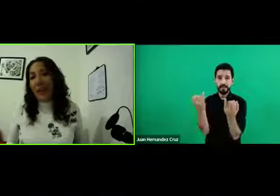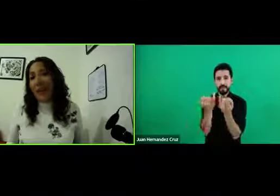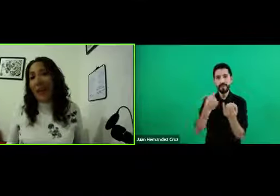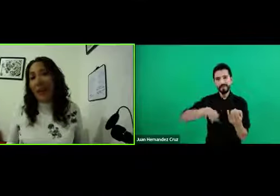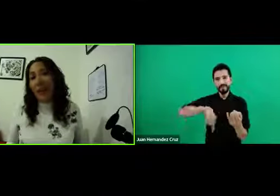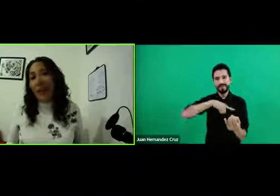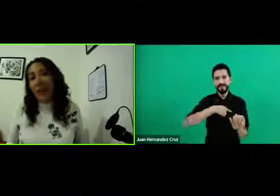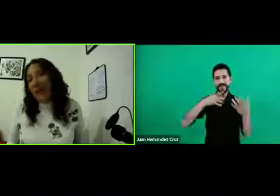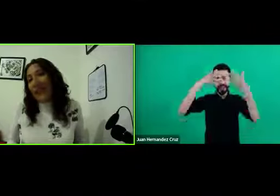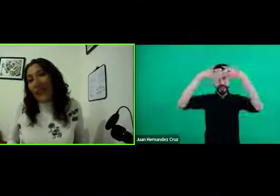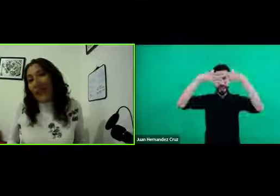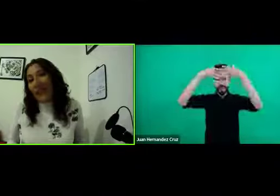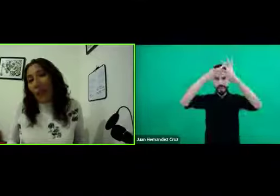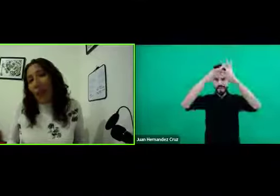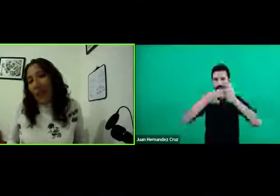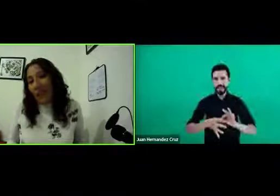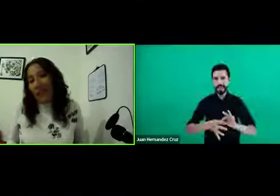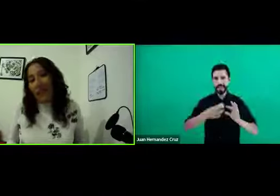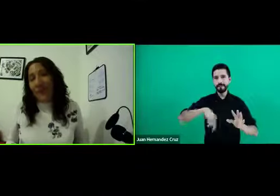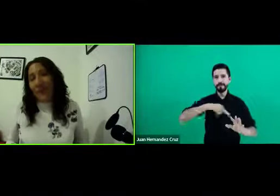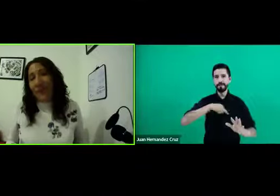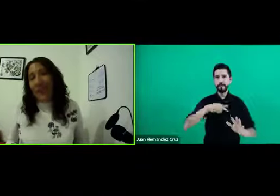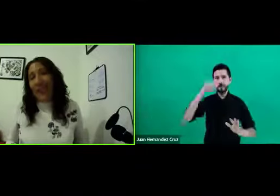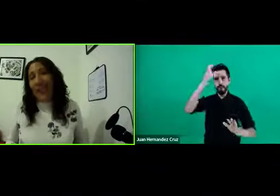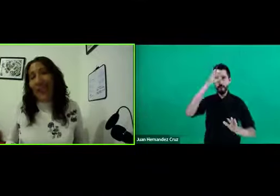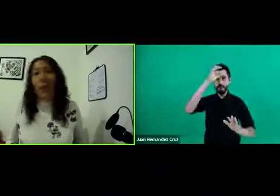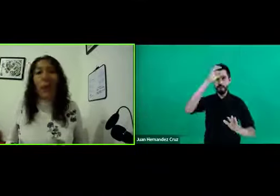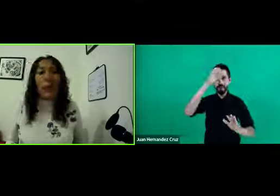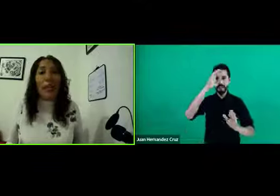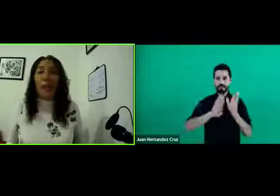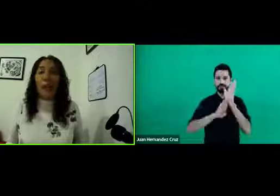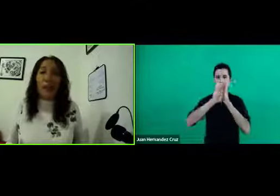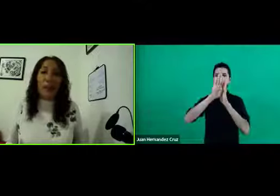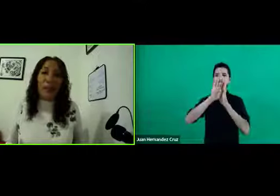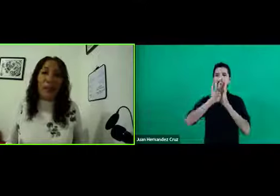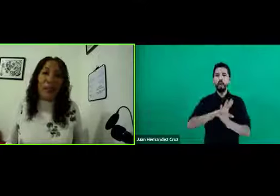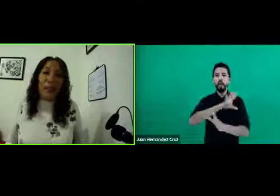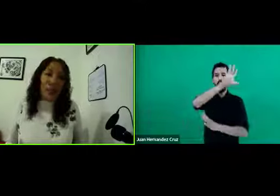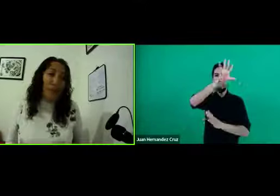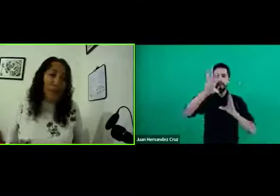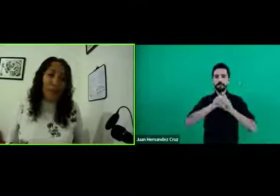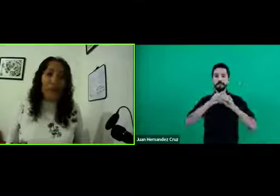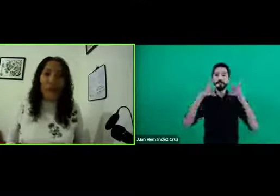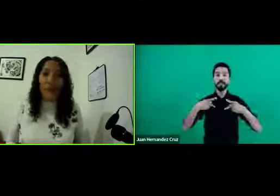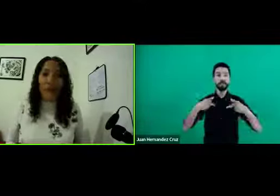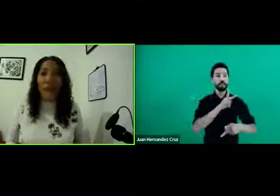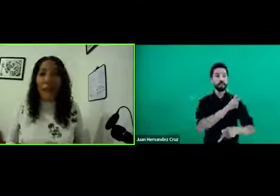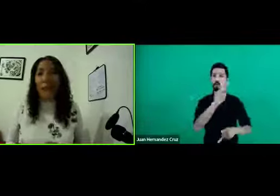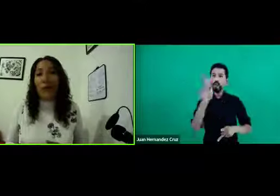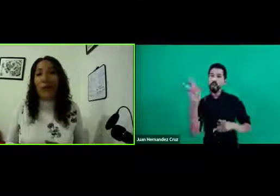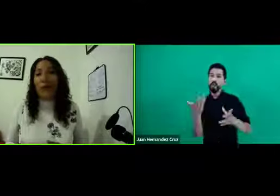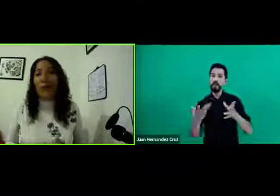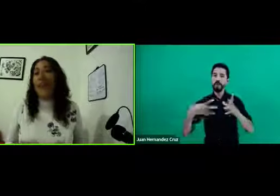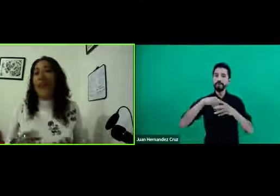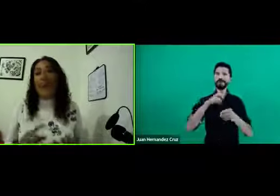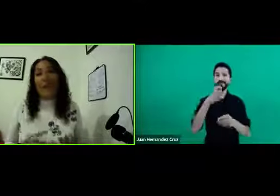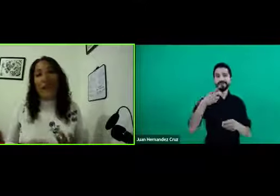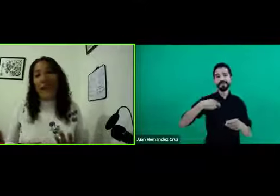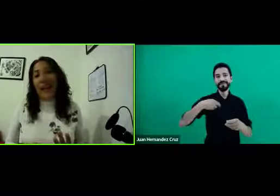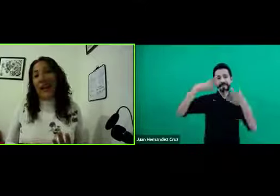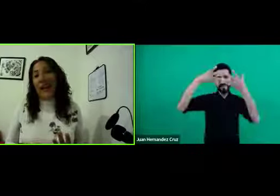el avance de la conciencia tiene que ser global, tiene que incluir a todas las personas. Por eso Neurosintergia lo que hace